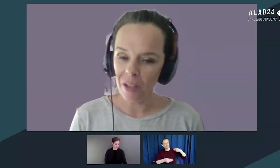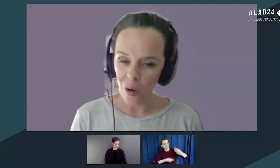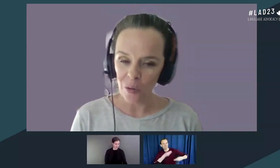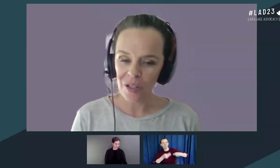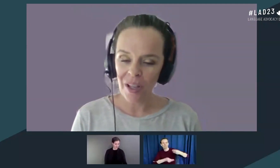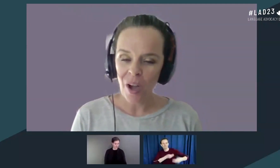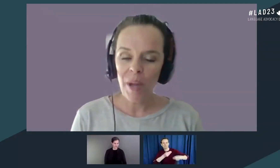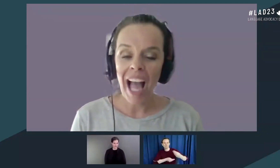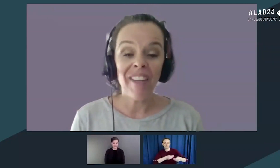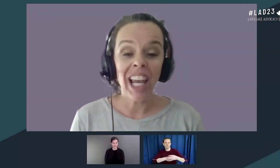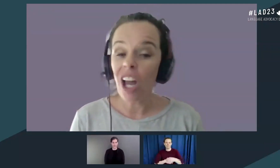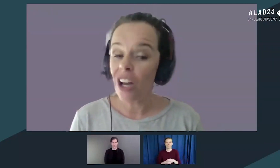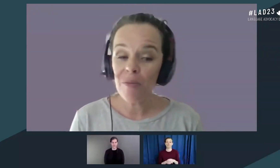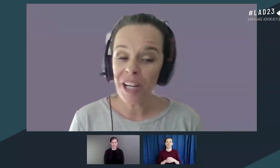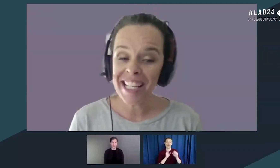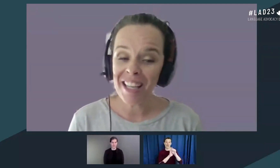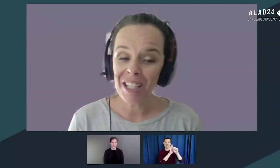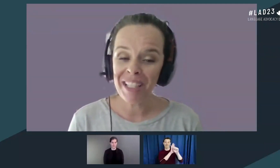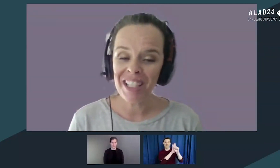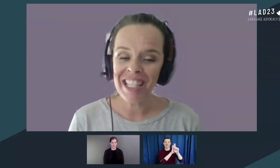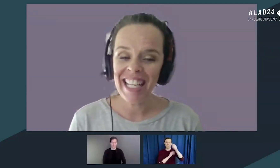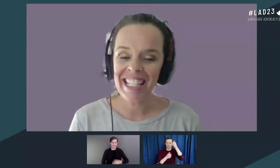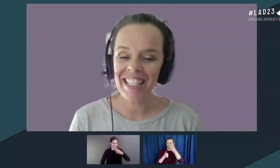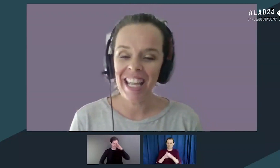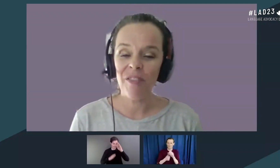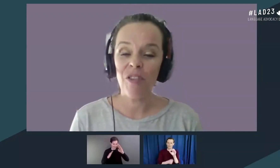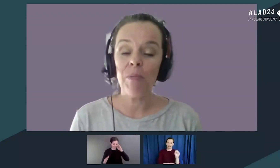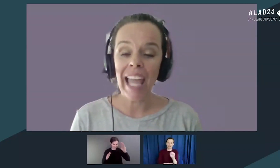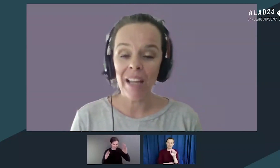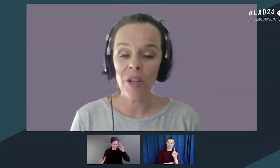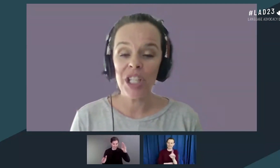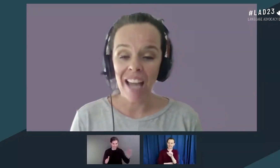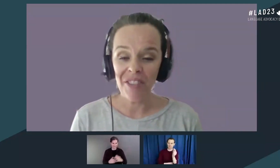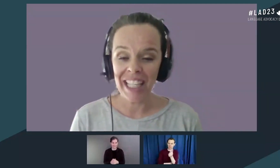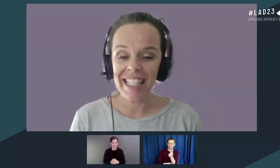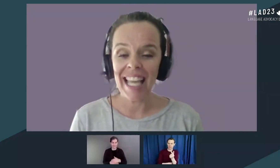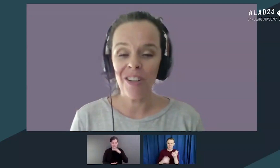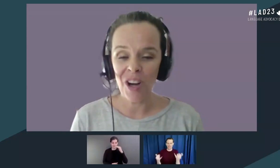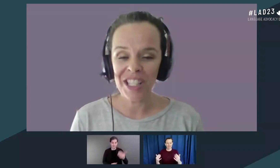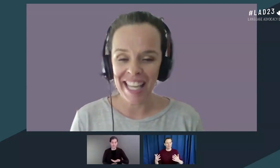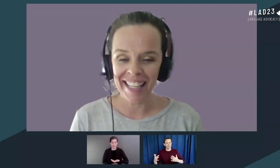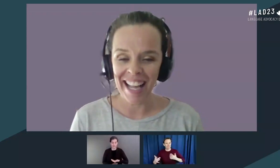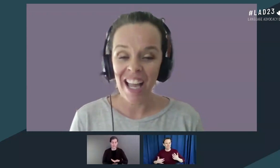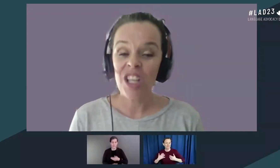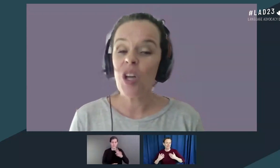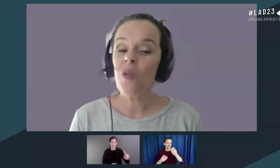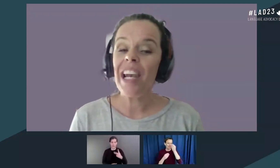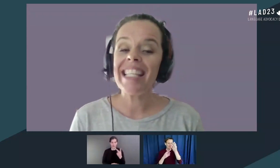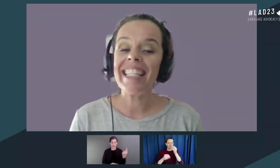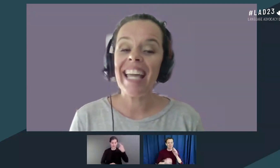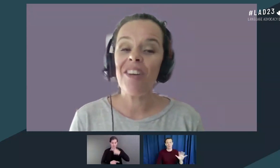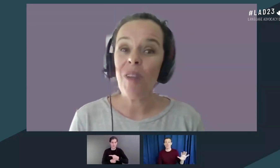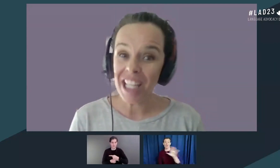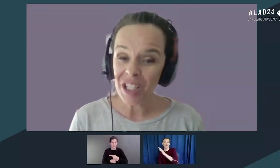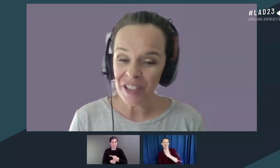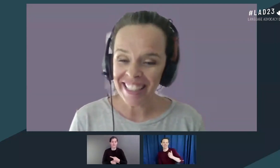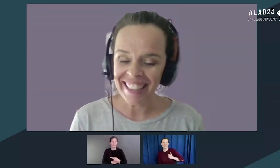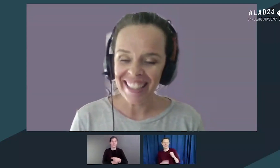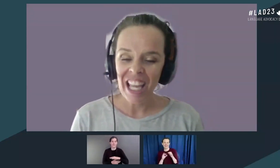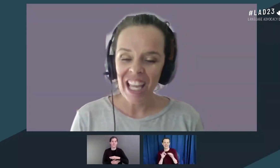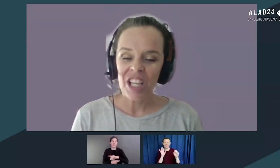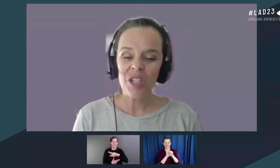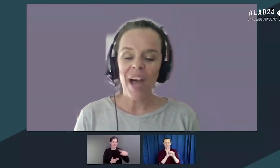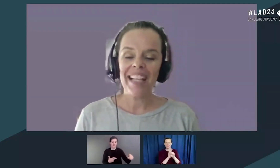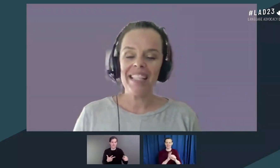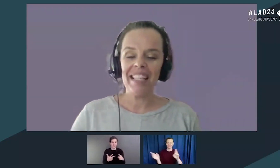de développement durable. Aujourd'hui, nous avons beaucoup plus de contenu passionnant provenant des défenseurs des langues à travers le Canada. Allons